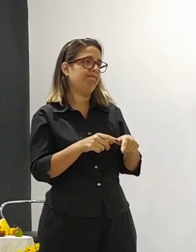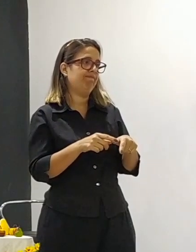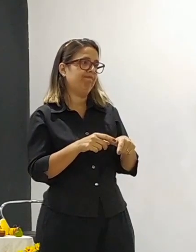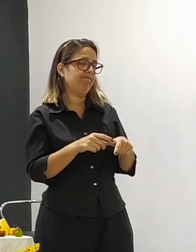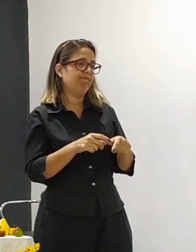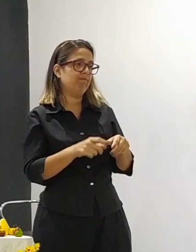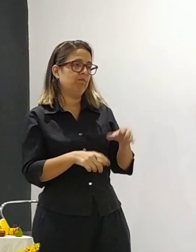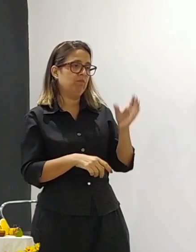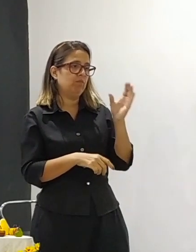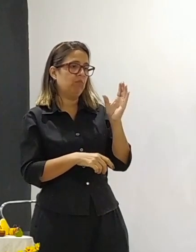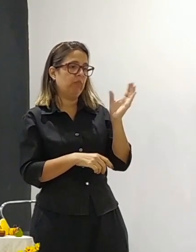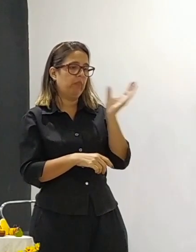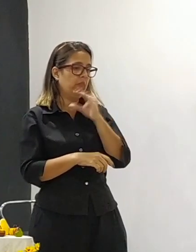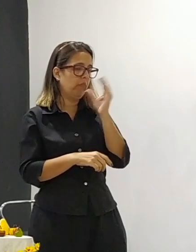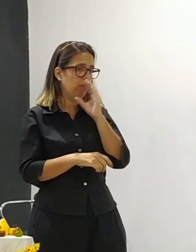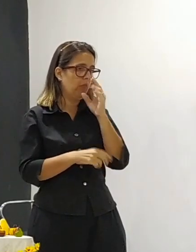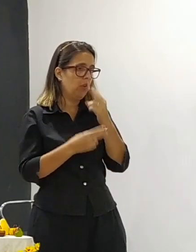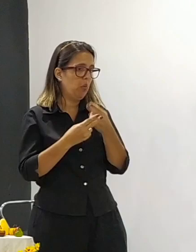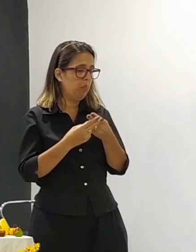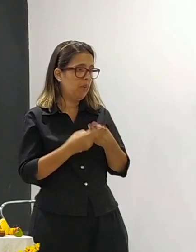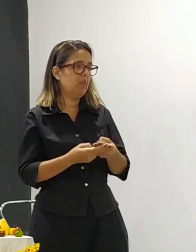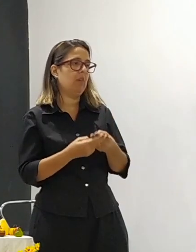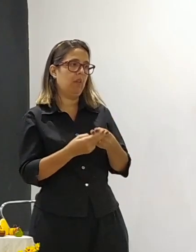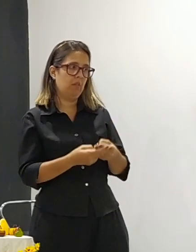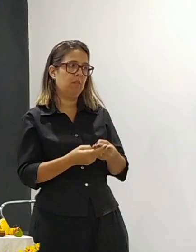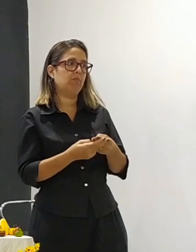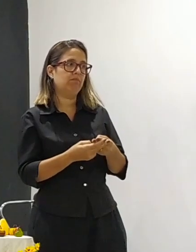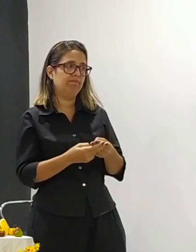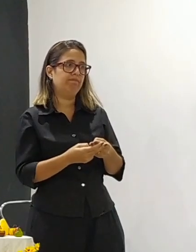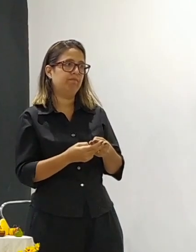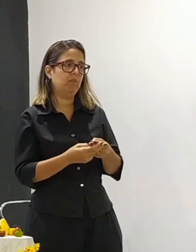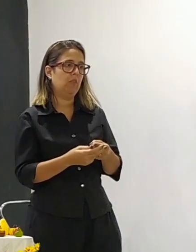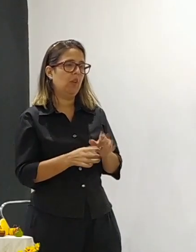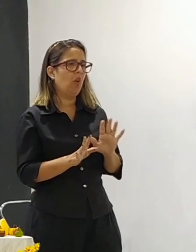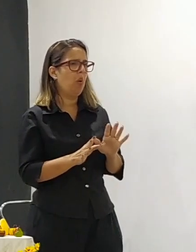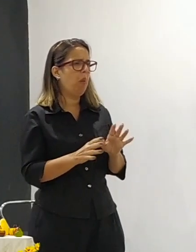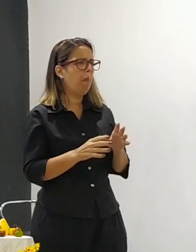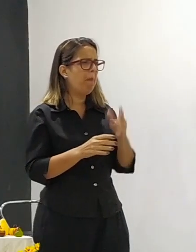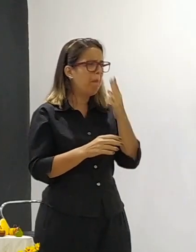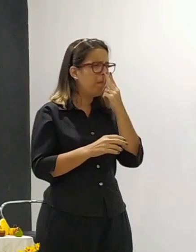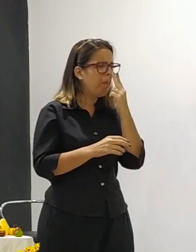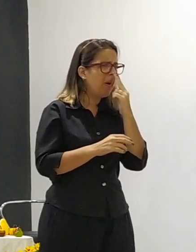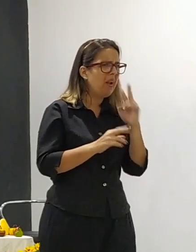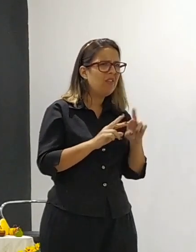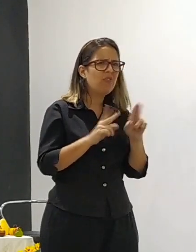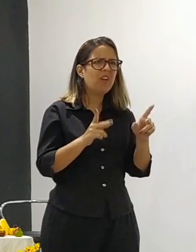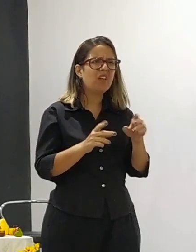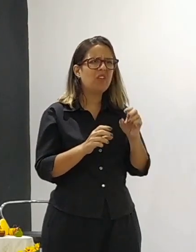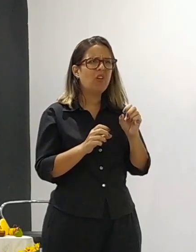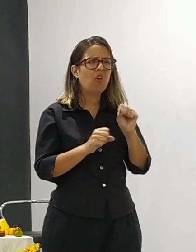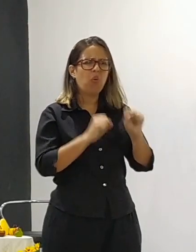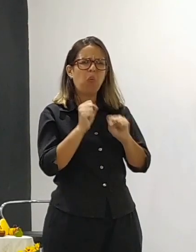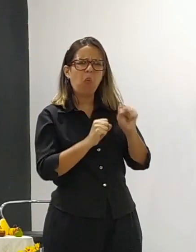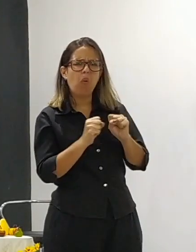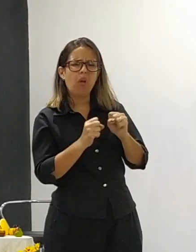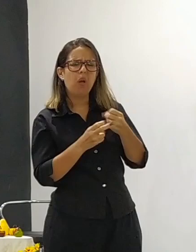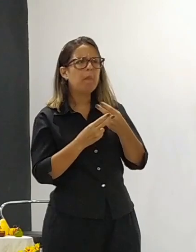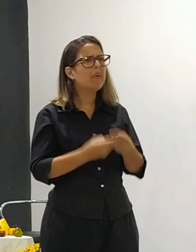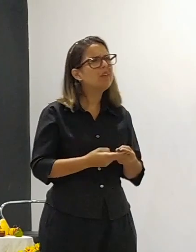Corramos com paciência a carreira que nos está proposta. Parece algo contraditório, correr com paciência,